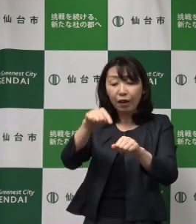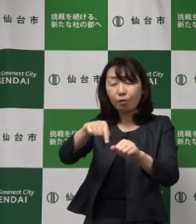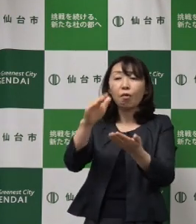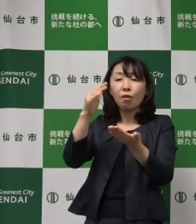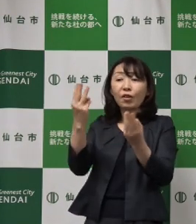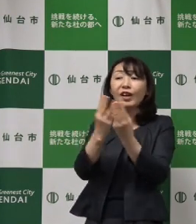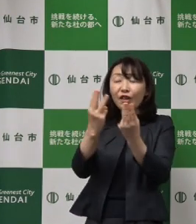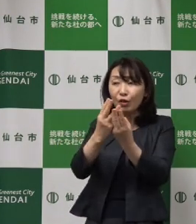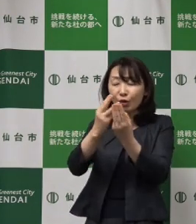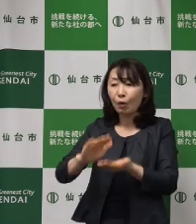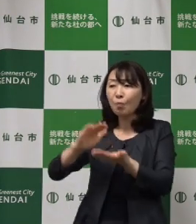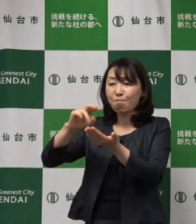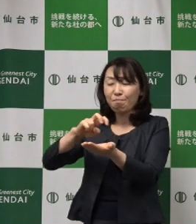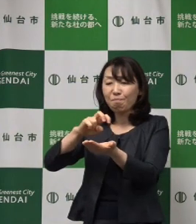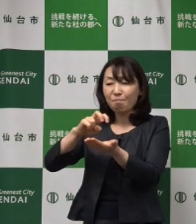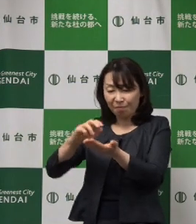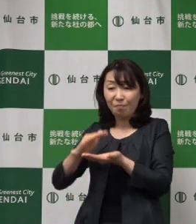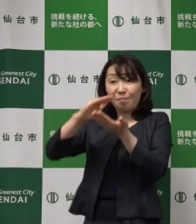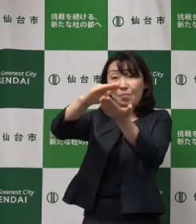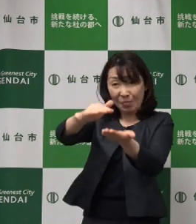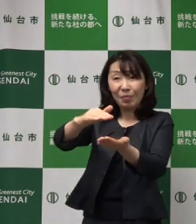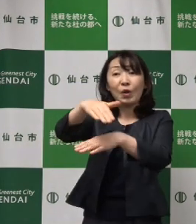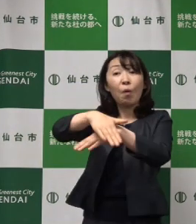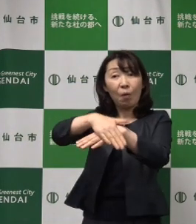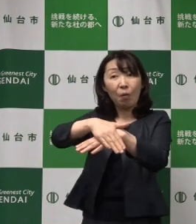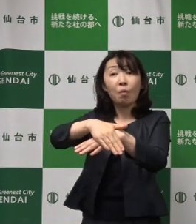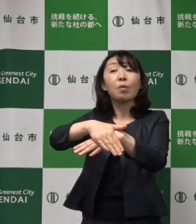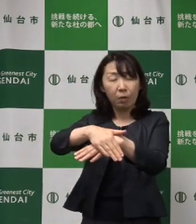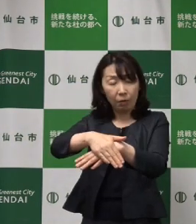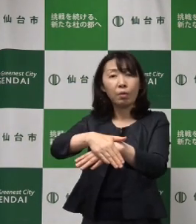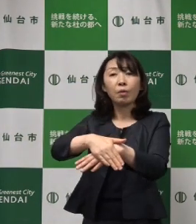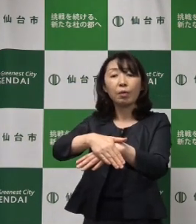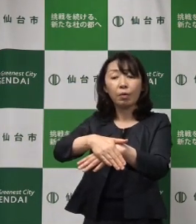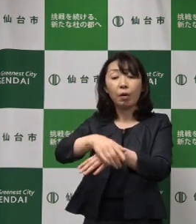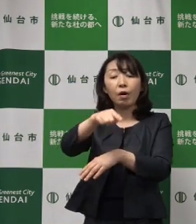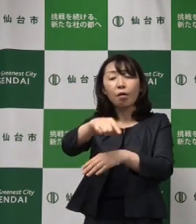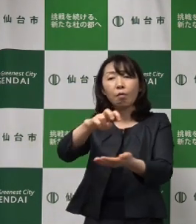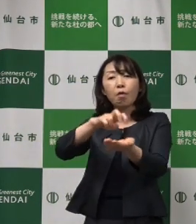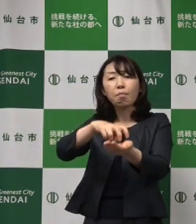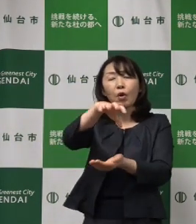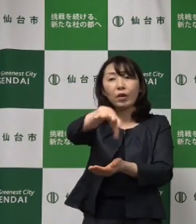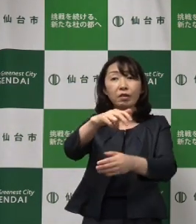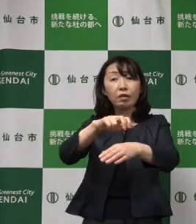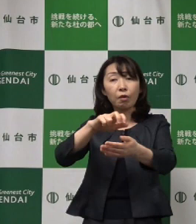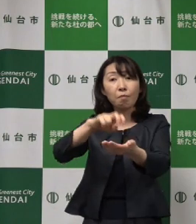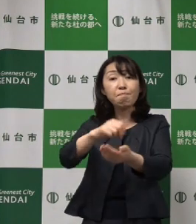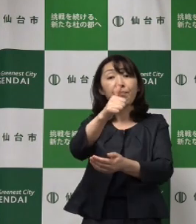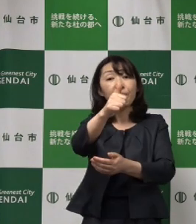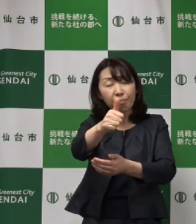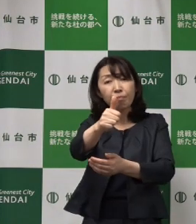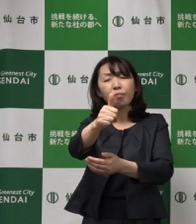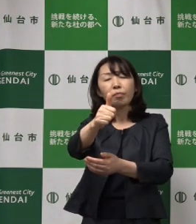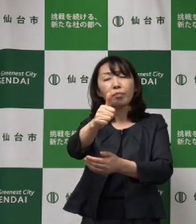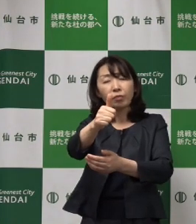く、お届けさせていただくということですので、もしかするとそのクリニックの先生のご認識が